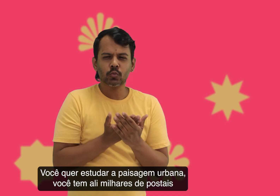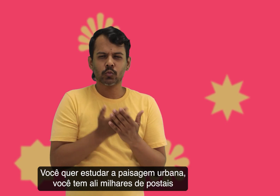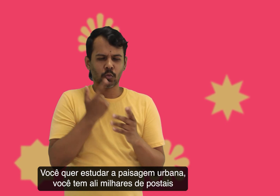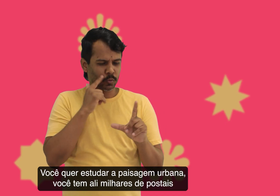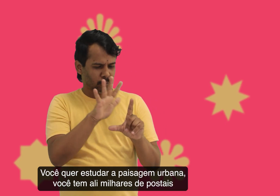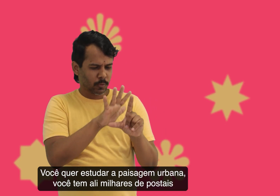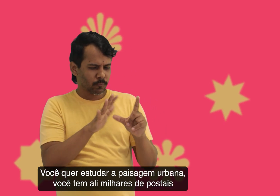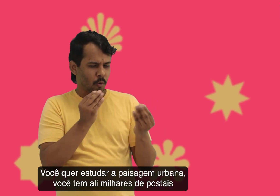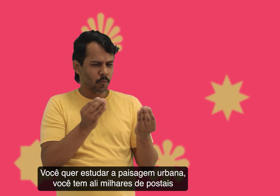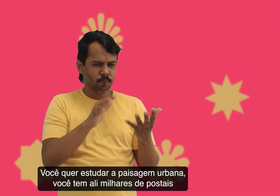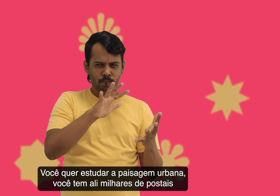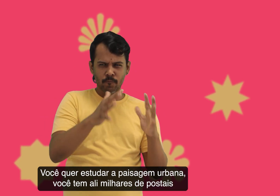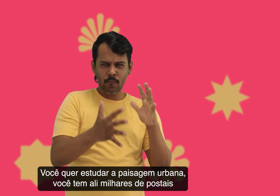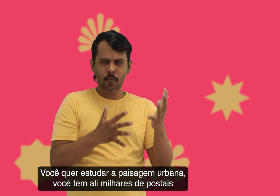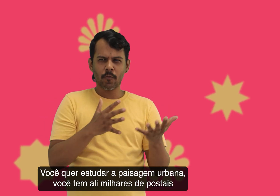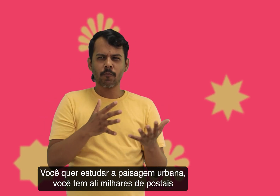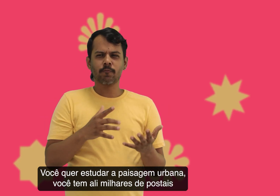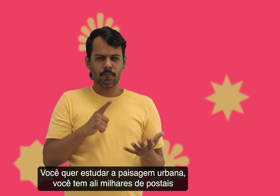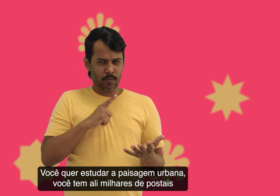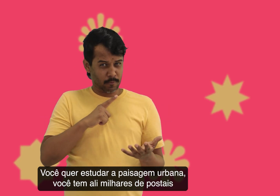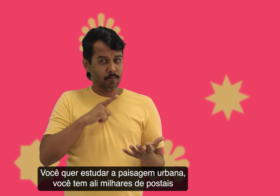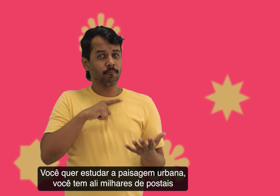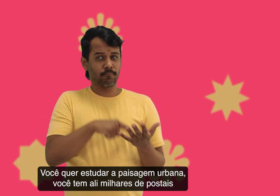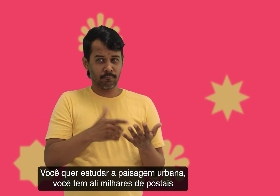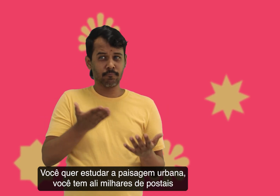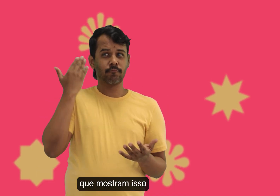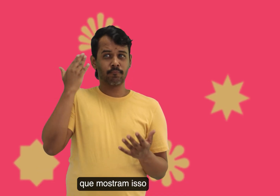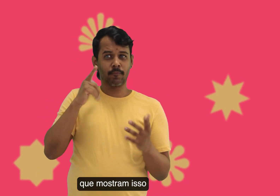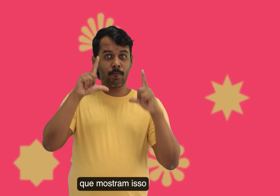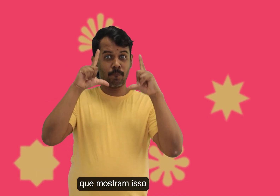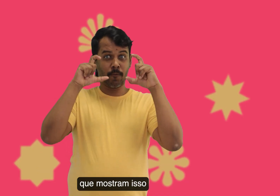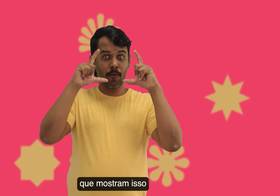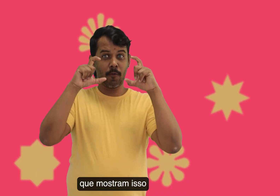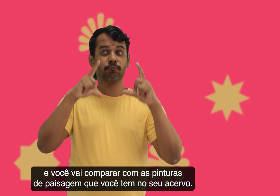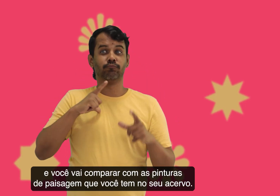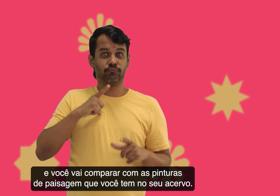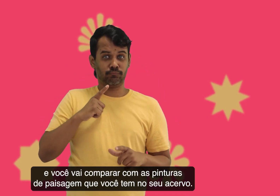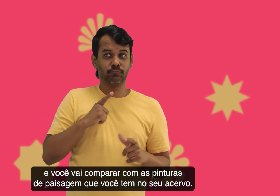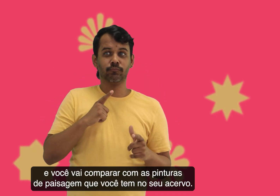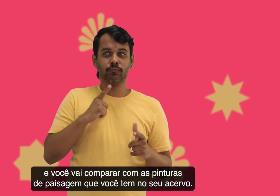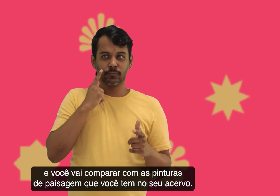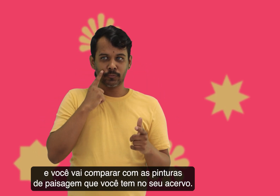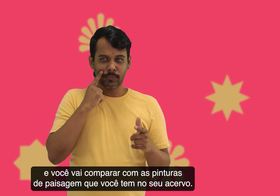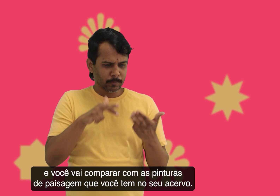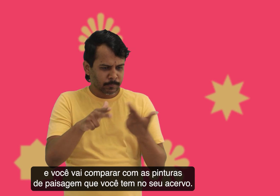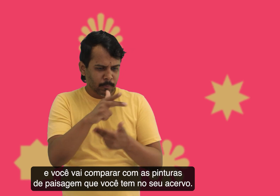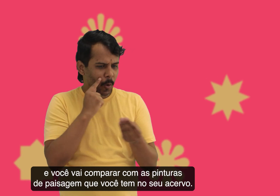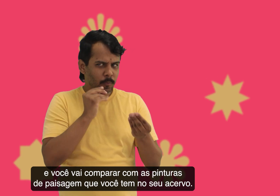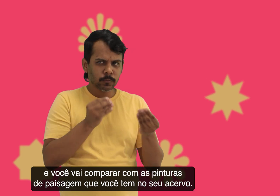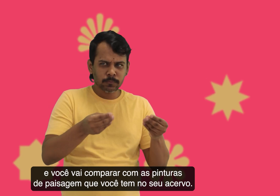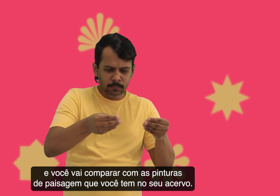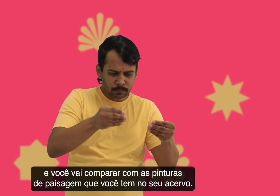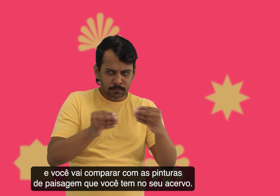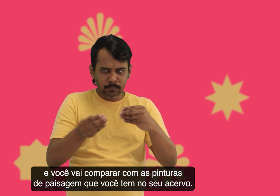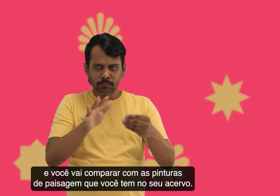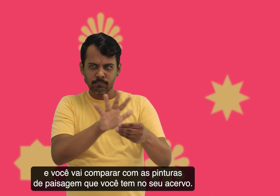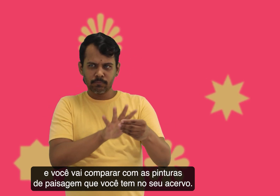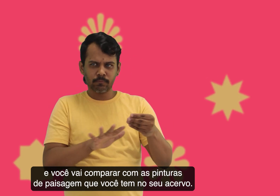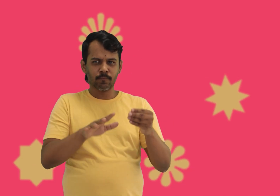quer estudar paisagem urbana? Você tem ali milhares de postais que mostram isso. E você vai comparar com as pinturas de paisagem que você tem do seu